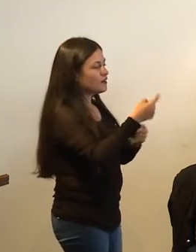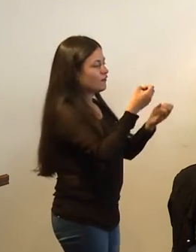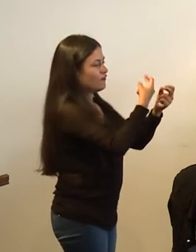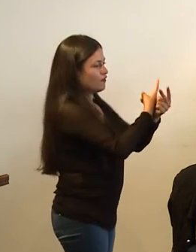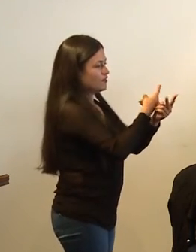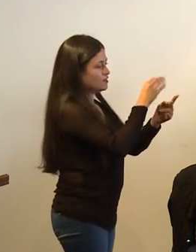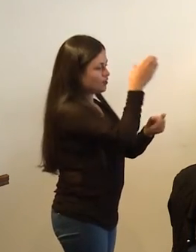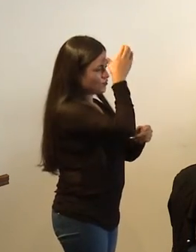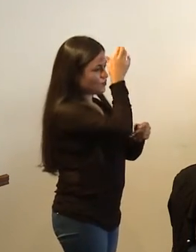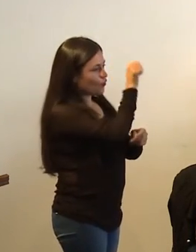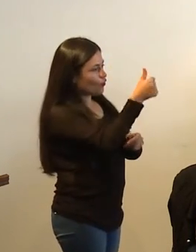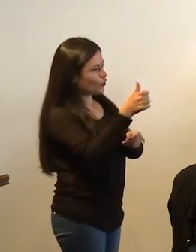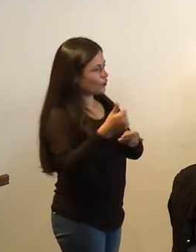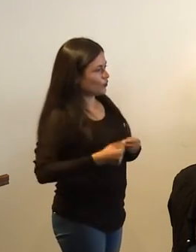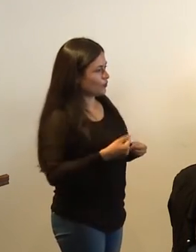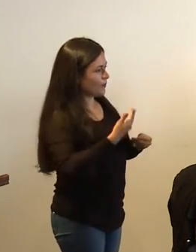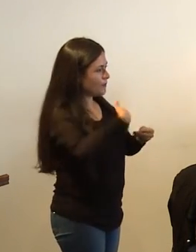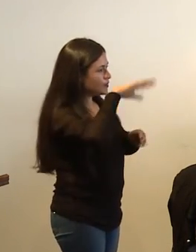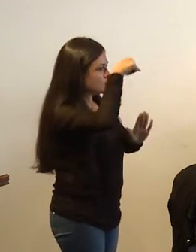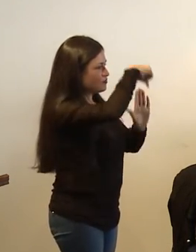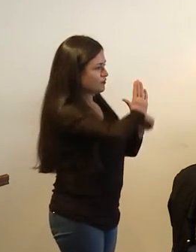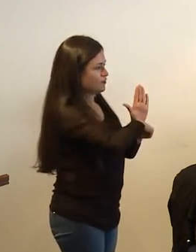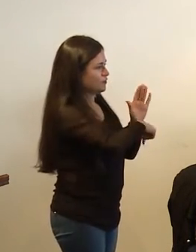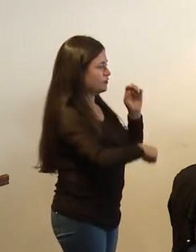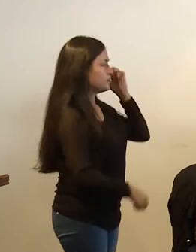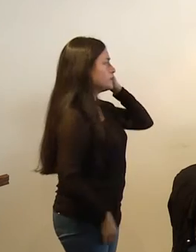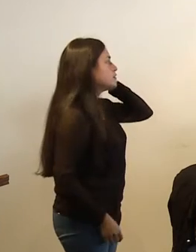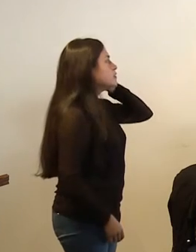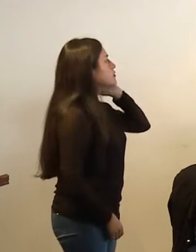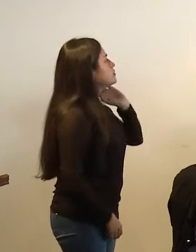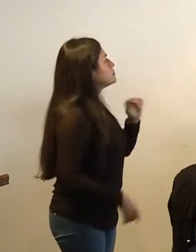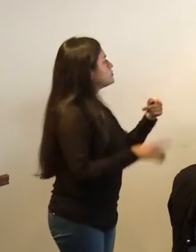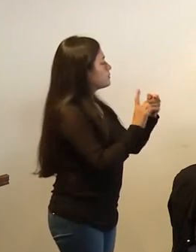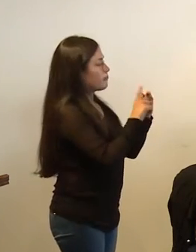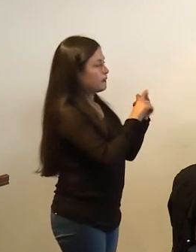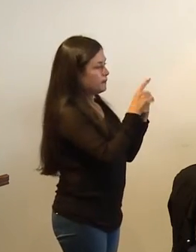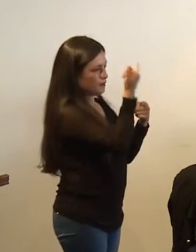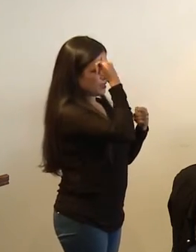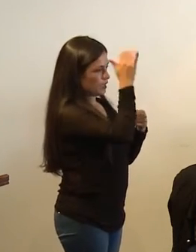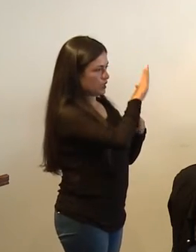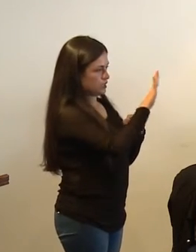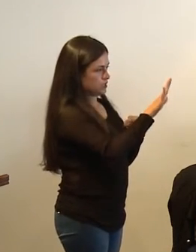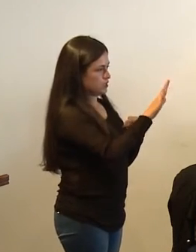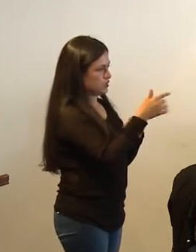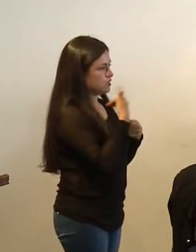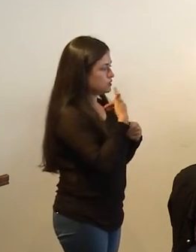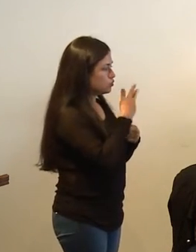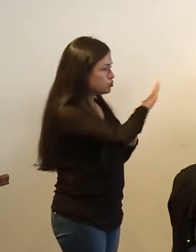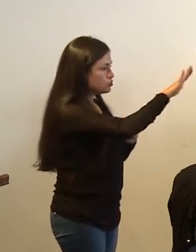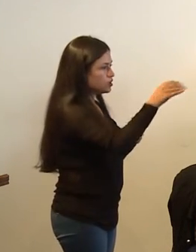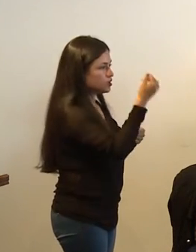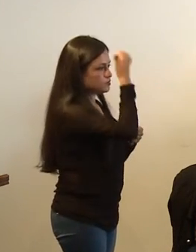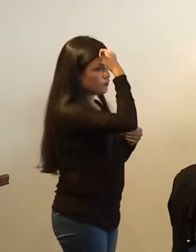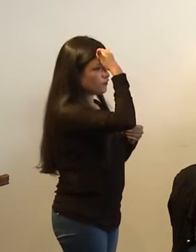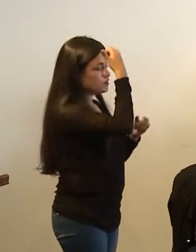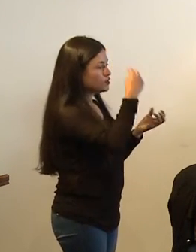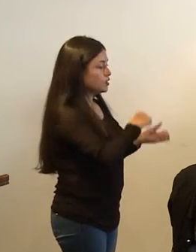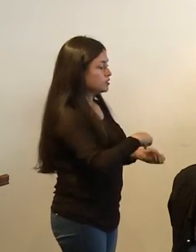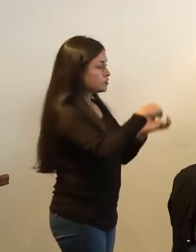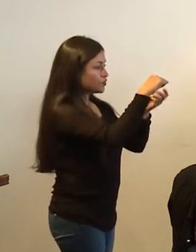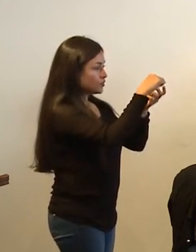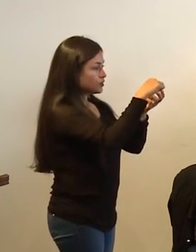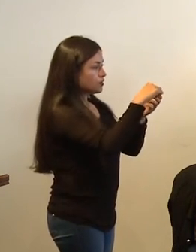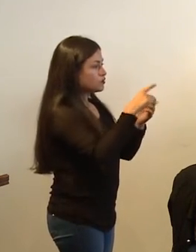la idea esa que se le ha limitado a… Y entonces, primera idea es eso. Ya como educadores populares y comunitarios